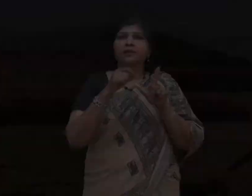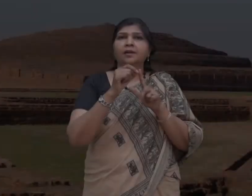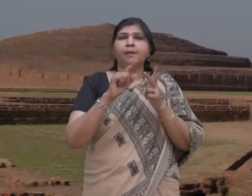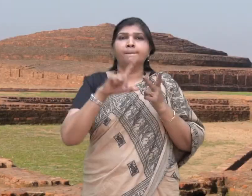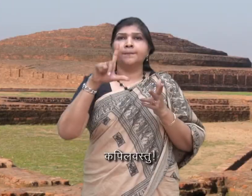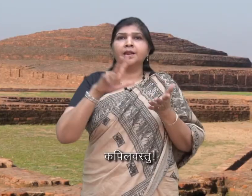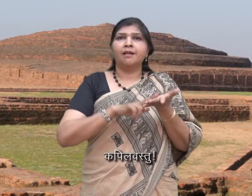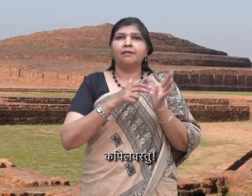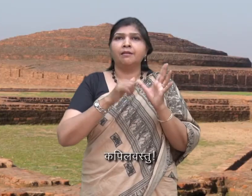कपिलवस्तु।